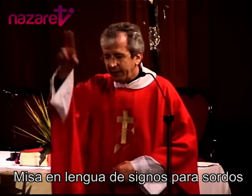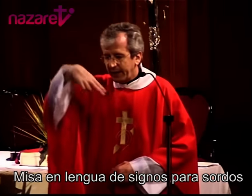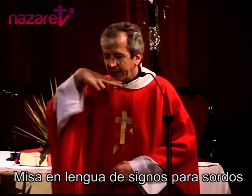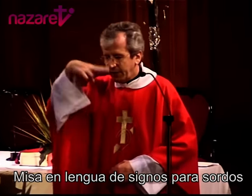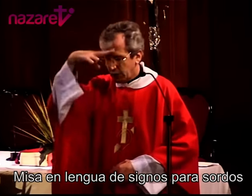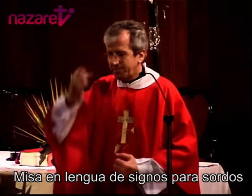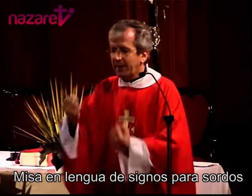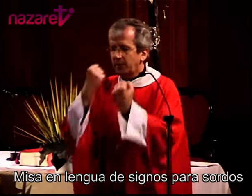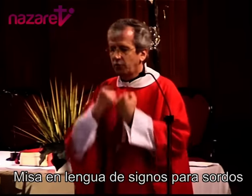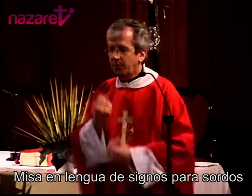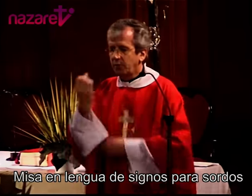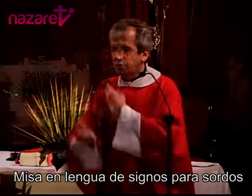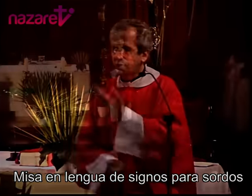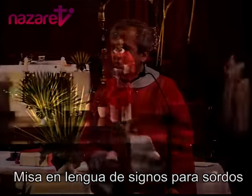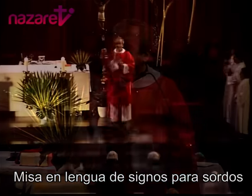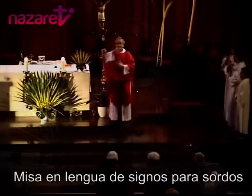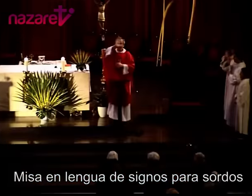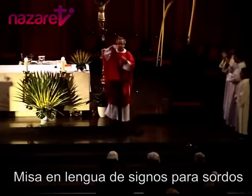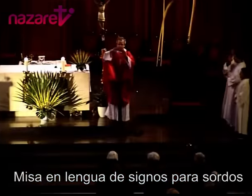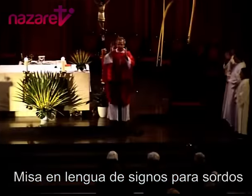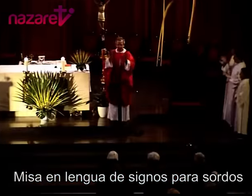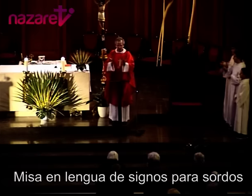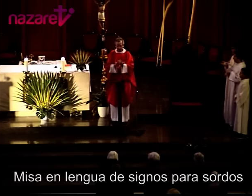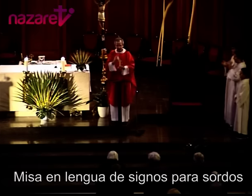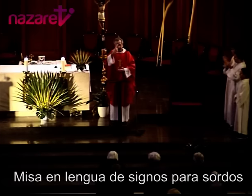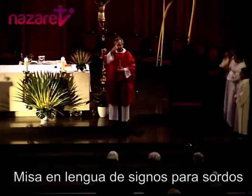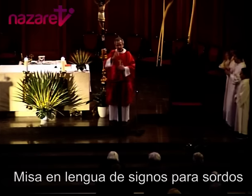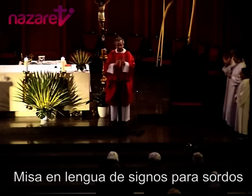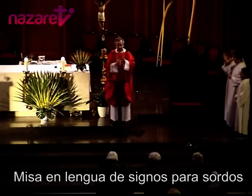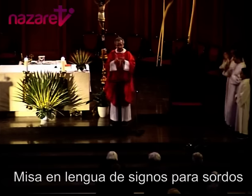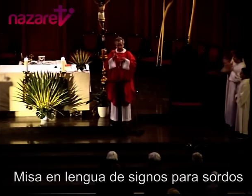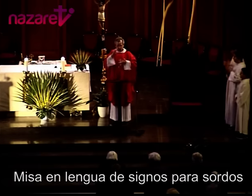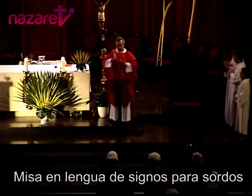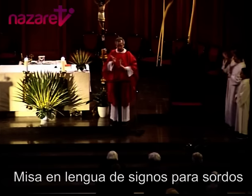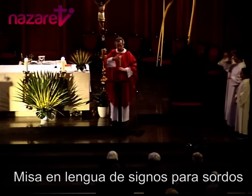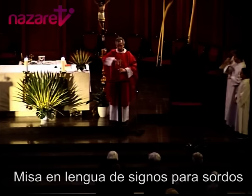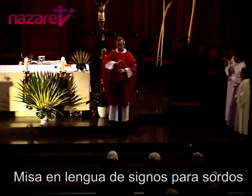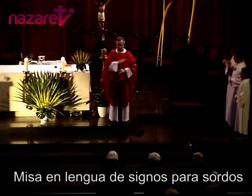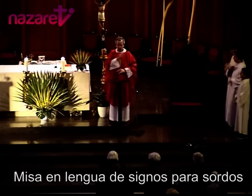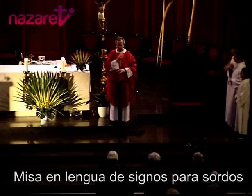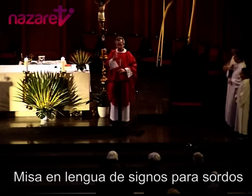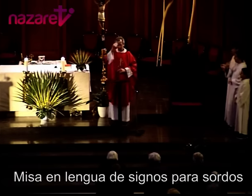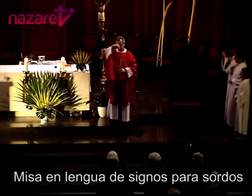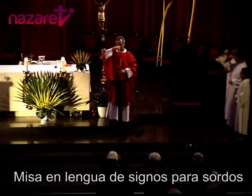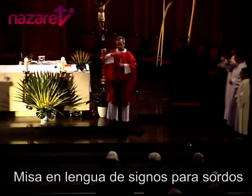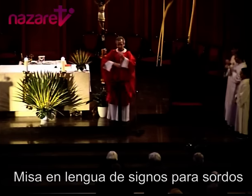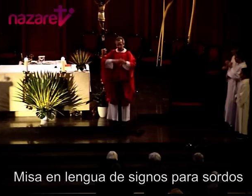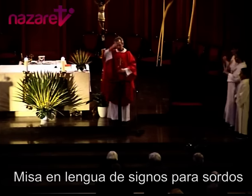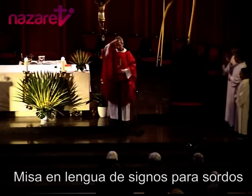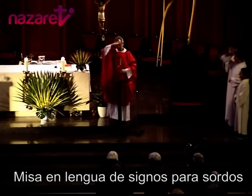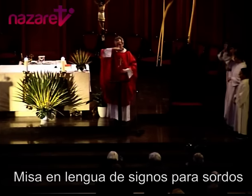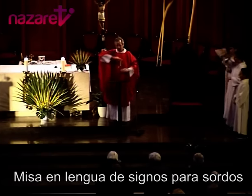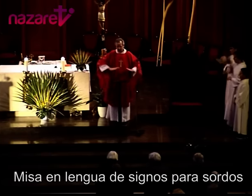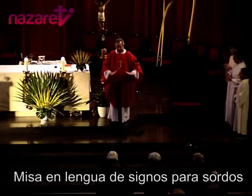Creo en Dios Padre Todopoderoso, Creador del cielo y de la tierra. Creo en Jesucristo, su único Hijo, nuestro Señor, que